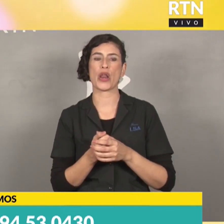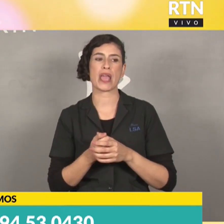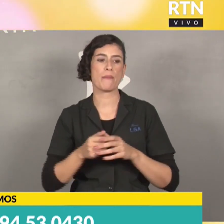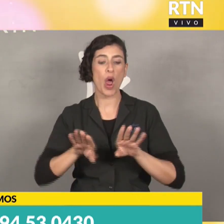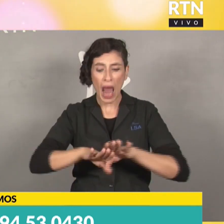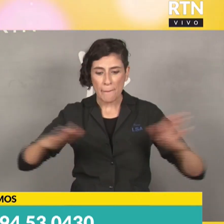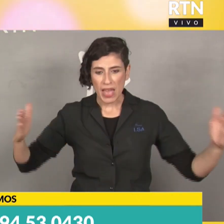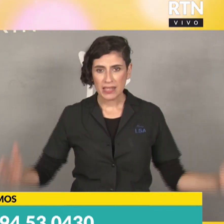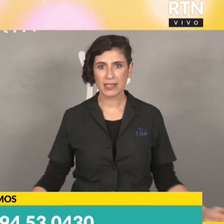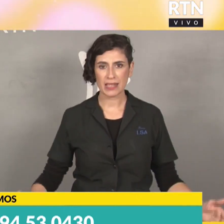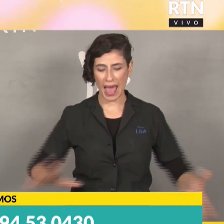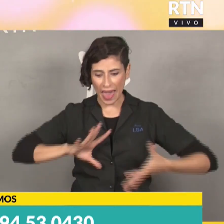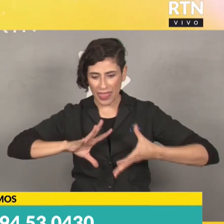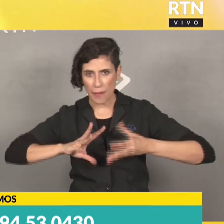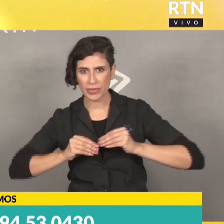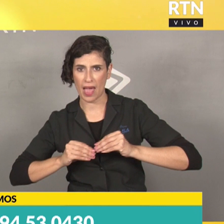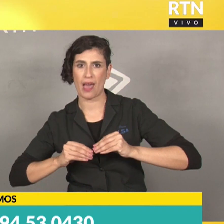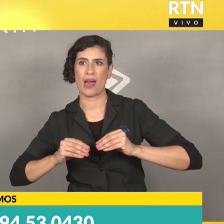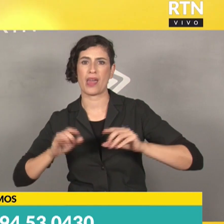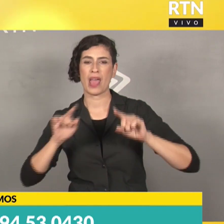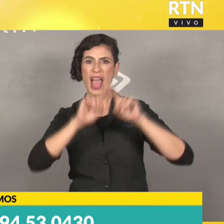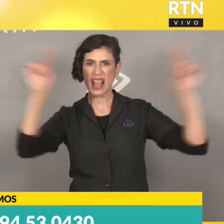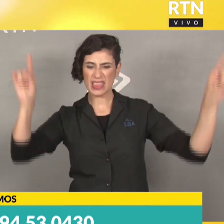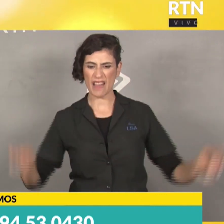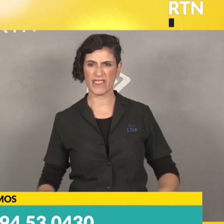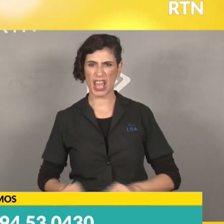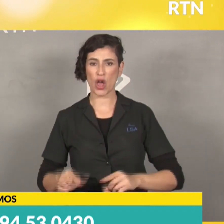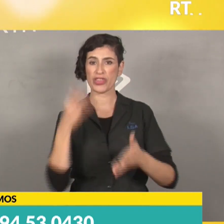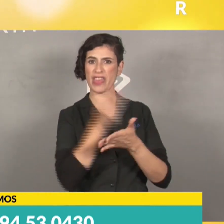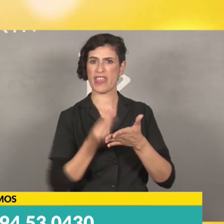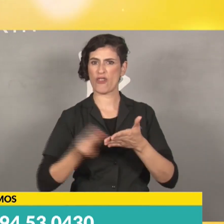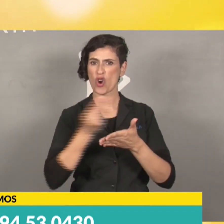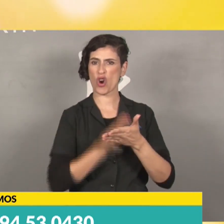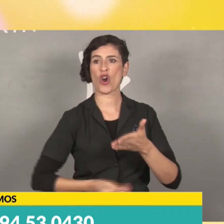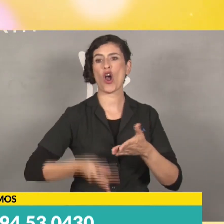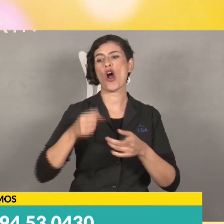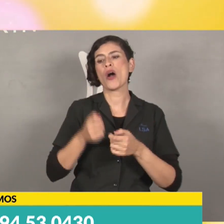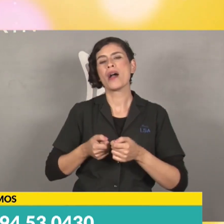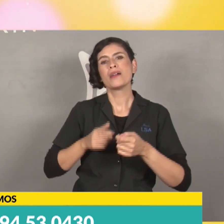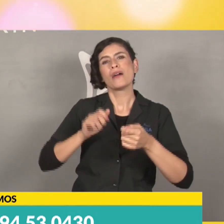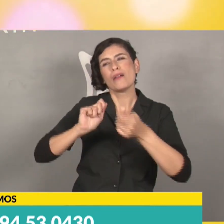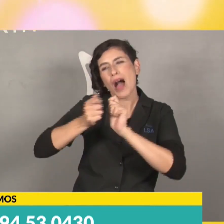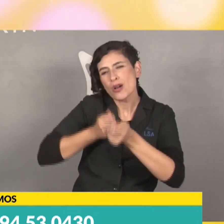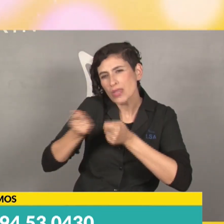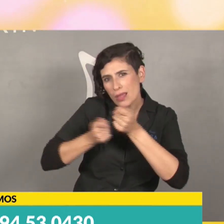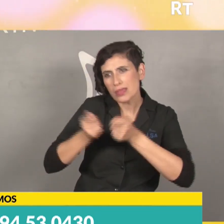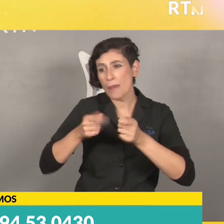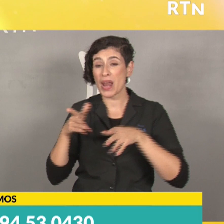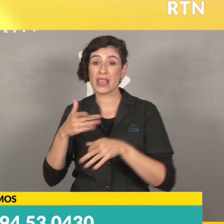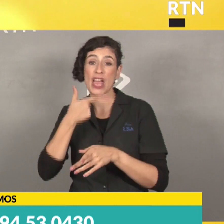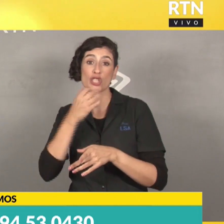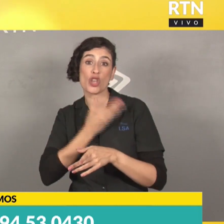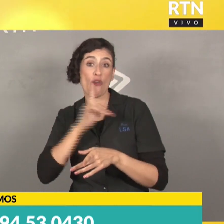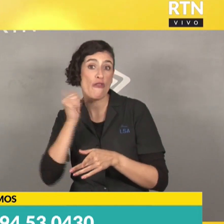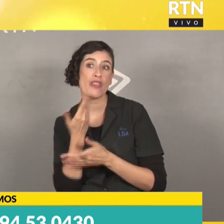mesa, de tableros, buscando la facilidad para que ella también pueda compartir su banco con otro